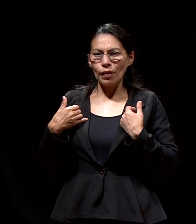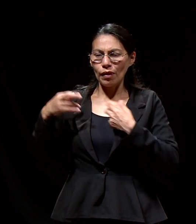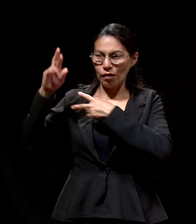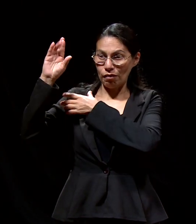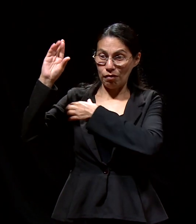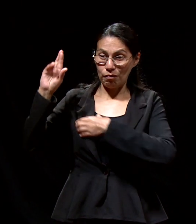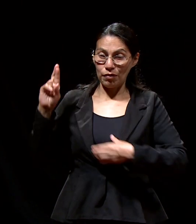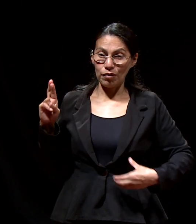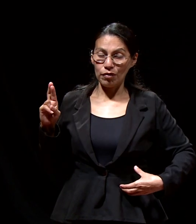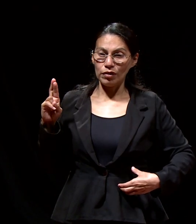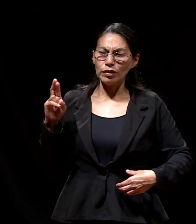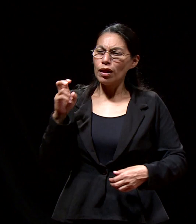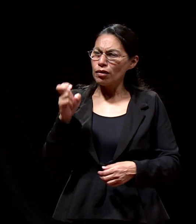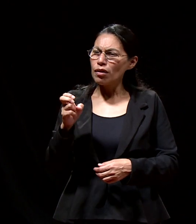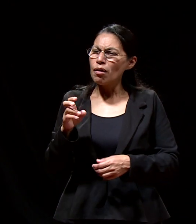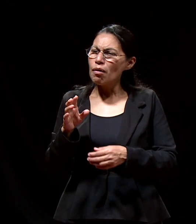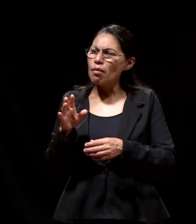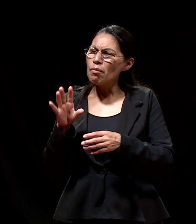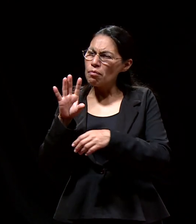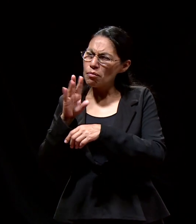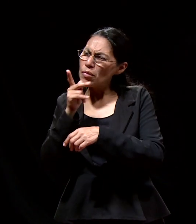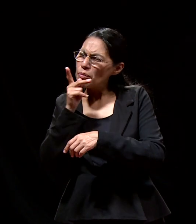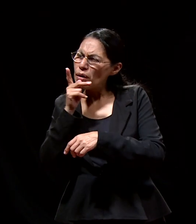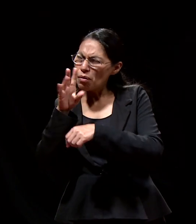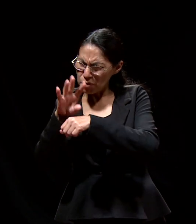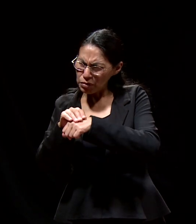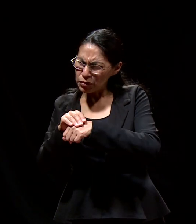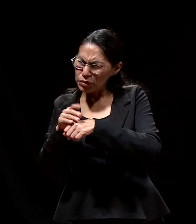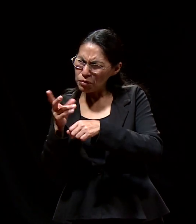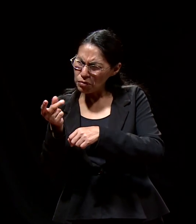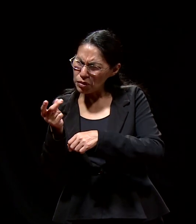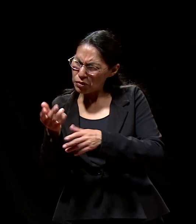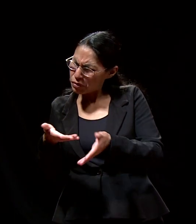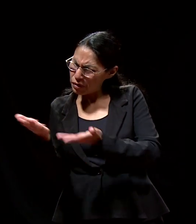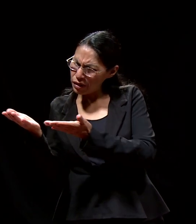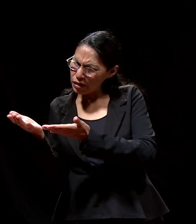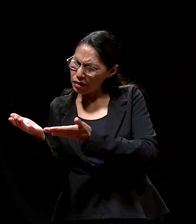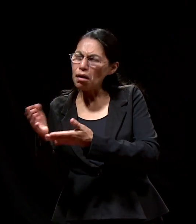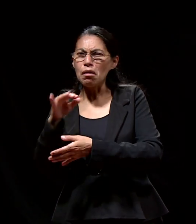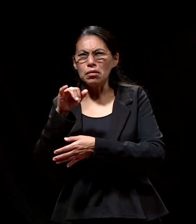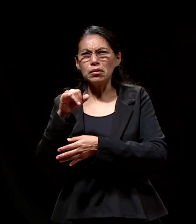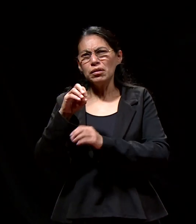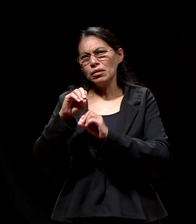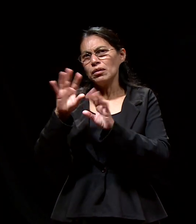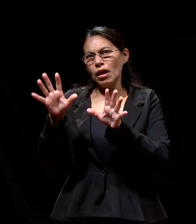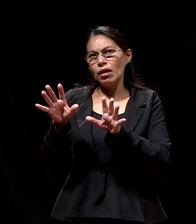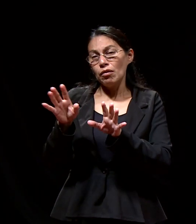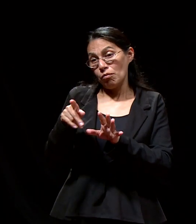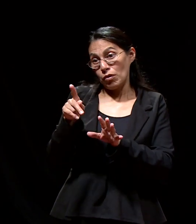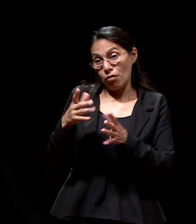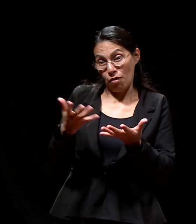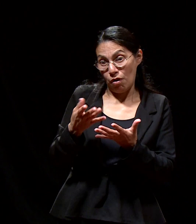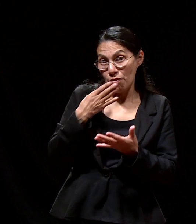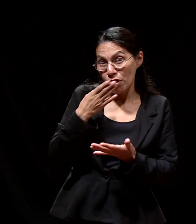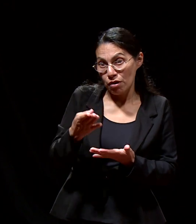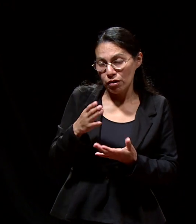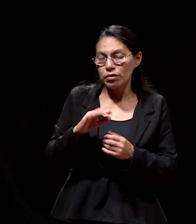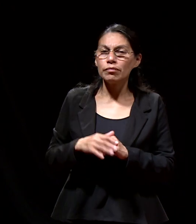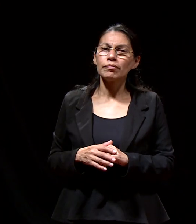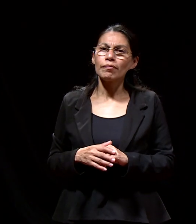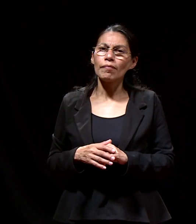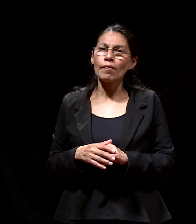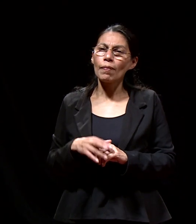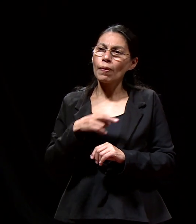ya que mi mamá está en el trabajo y pues nos dijo pues sí solamente que se porte bien